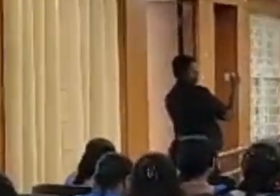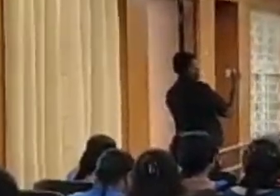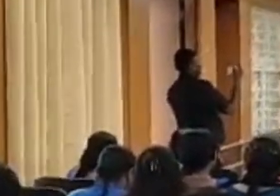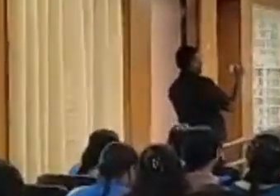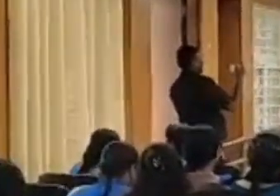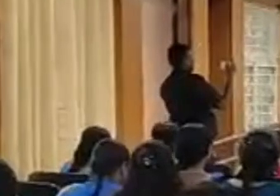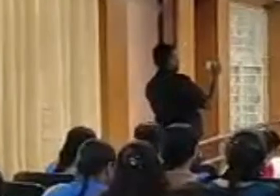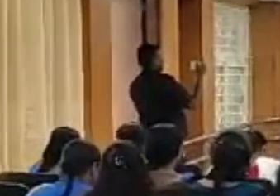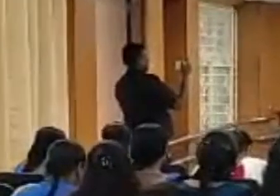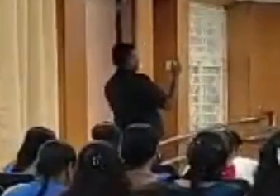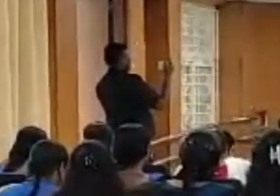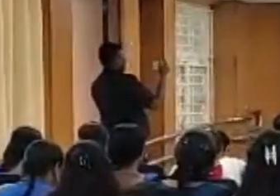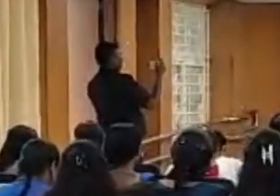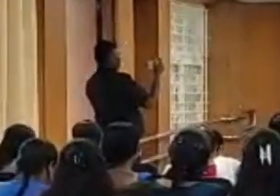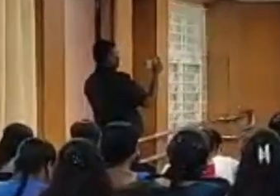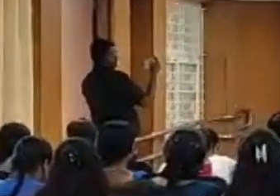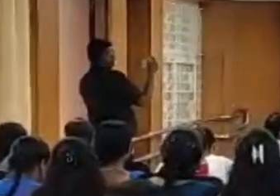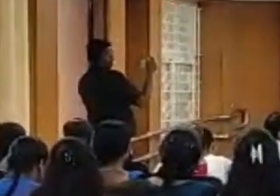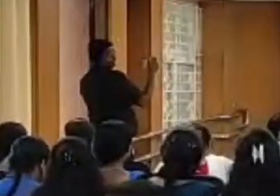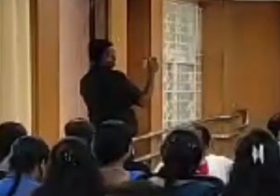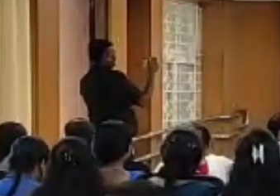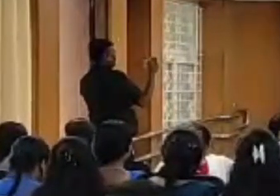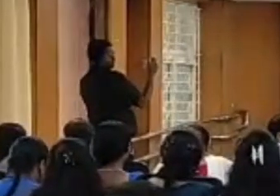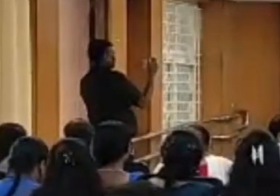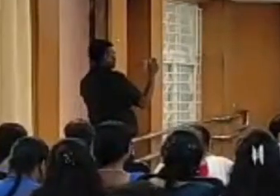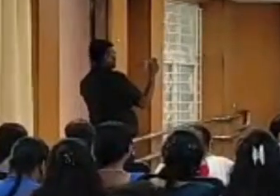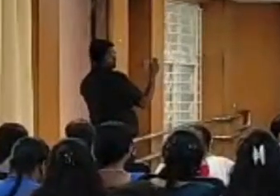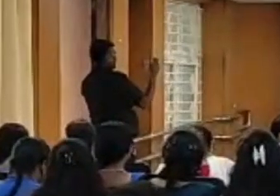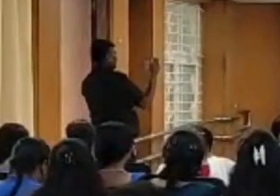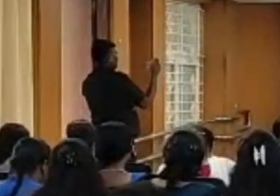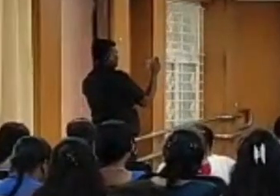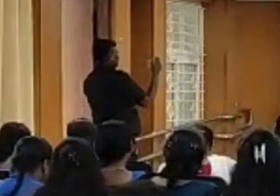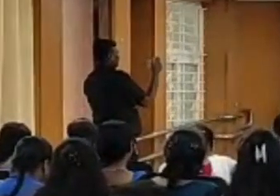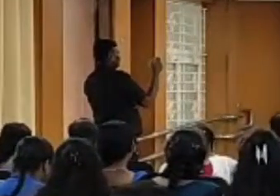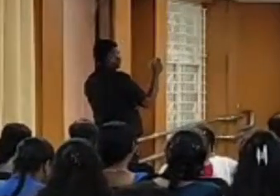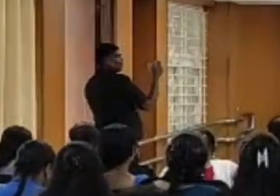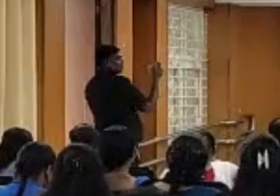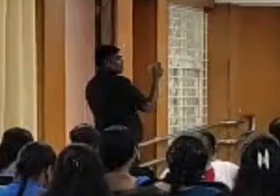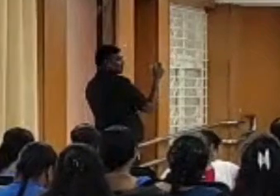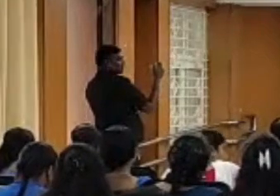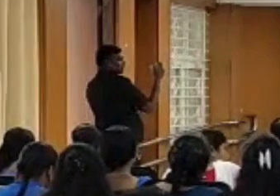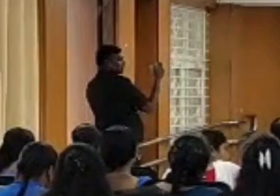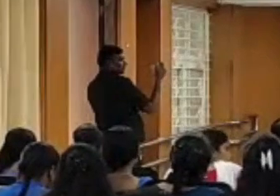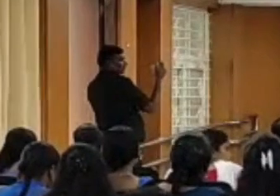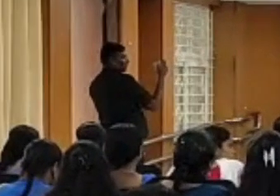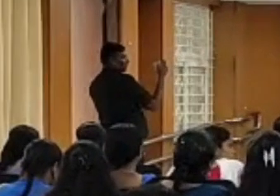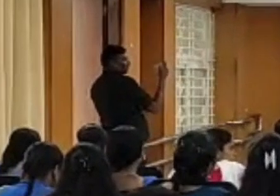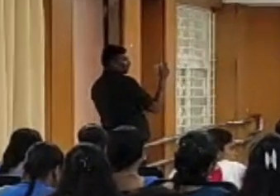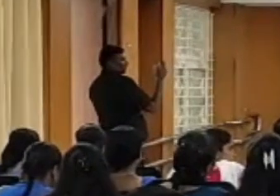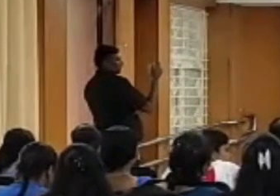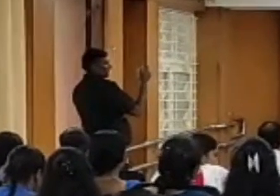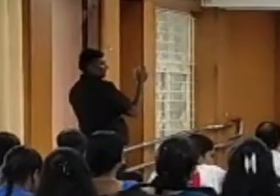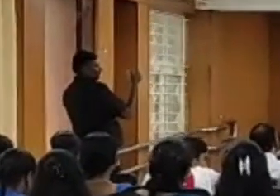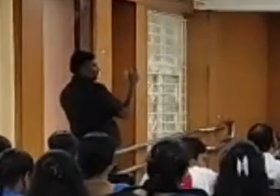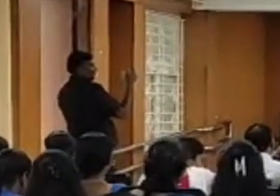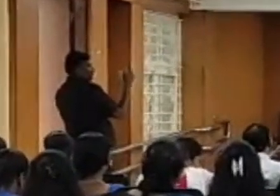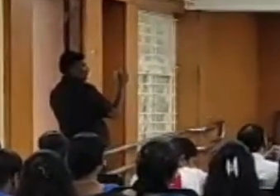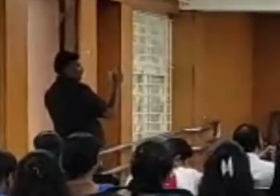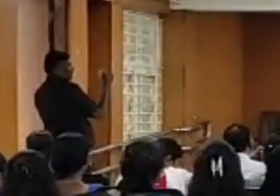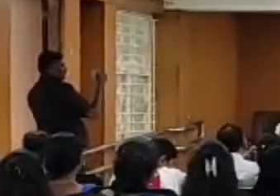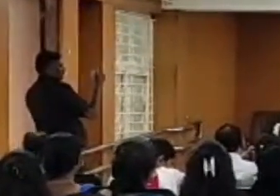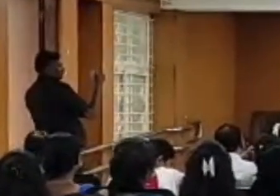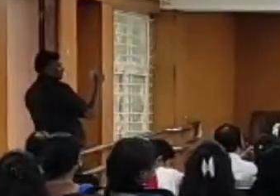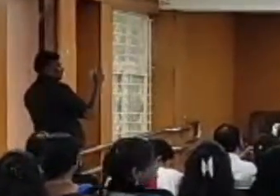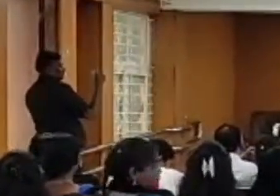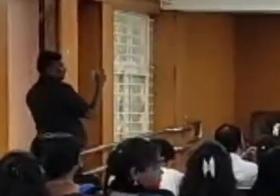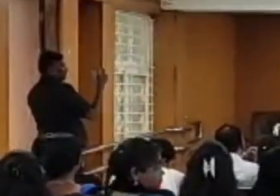ಅಟ್ಯಾಚ್. ಸ್ಕೂಲಿಗೆ ಹೋಗೋದು ಮುಂದೆ ಕುಳಿತಿದ್ರು. KCD ಸಂಸ್ಥೆಯರು ಒಂದು ಡೇ ಬಂದಾಗ ನಮಗೆ ಕ್ಲಾಸ್ ತಗೋತಿದ್ರು, ಸಪ್ರೇಟ್ ಸ್ಪೆಷಲ್